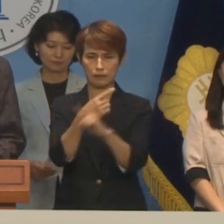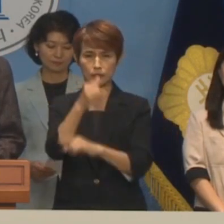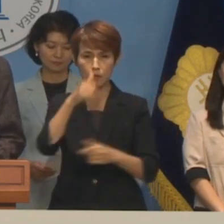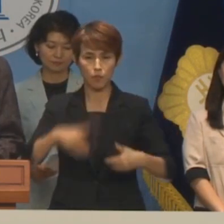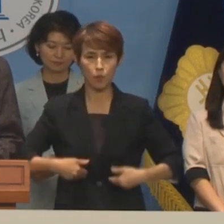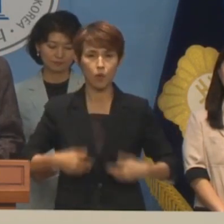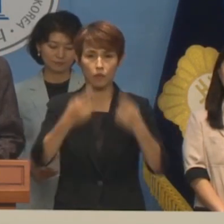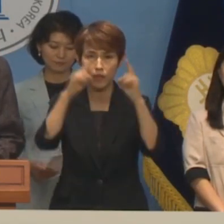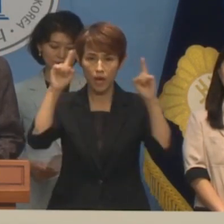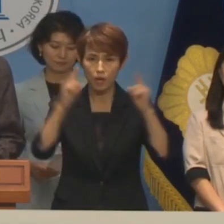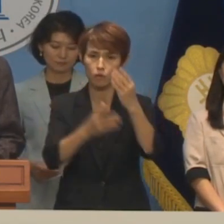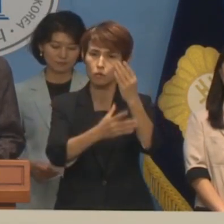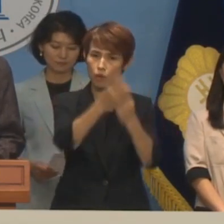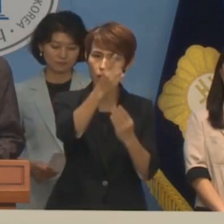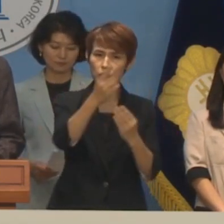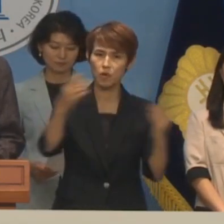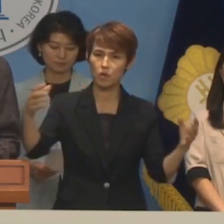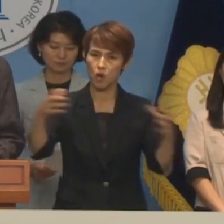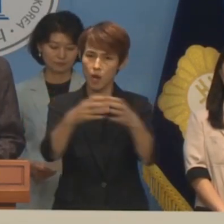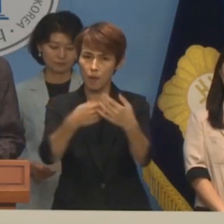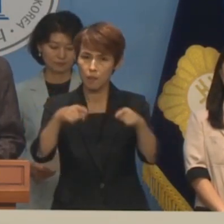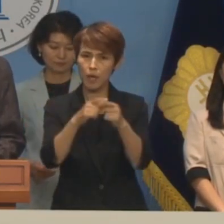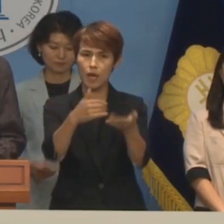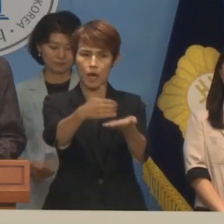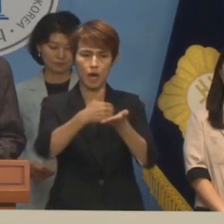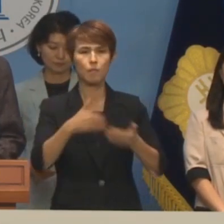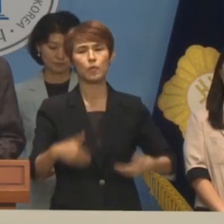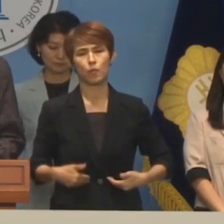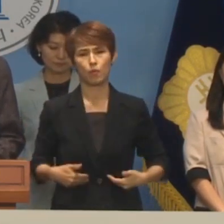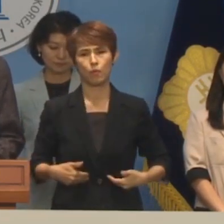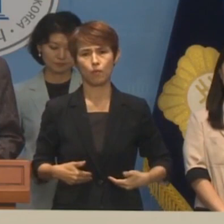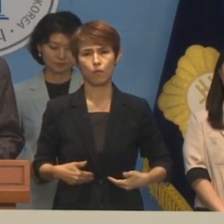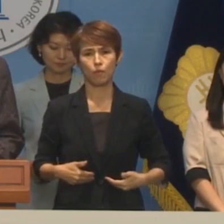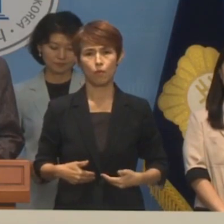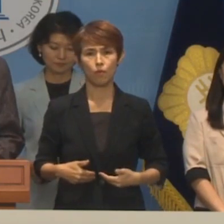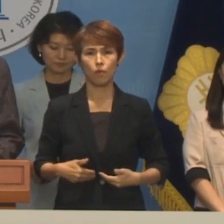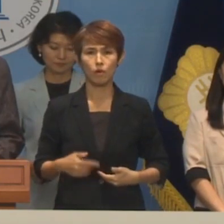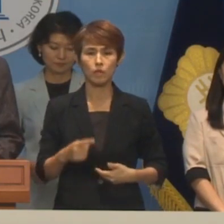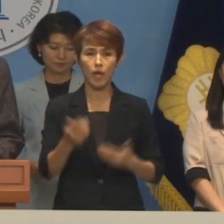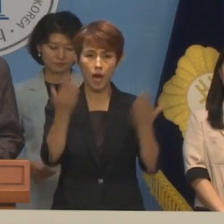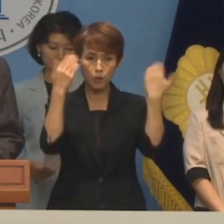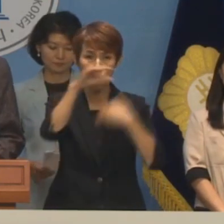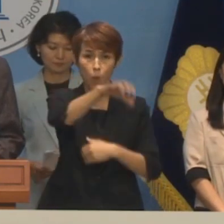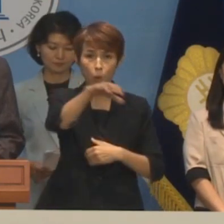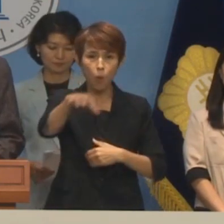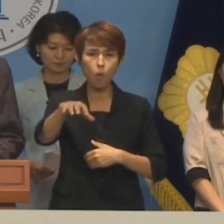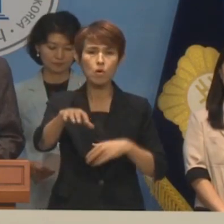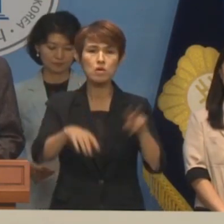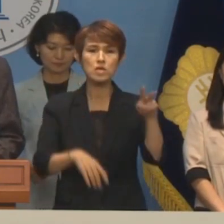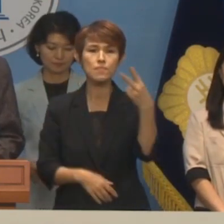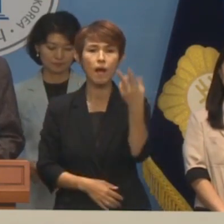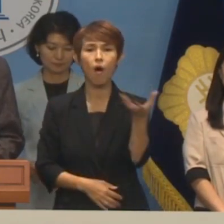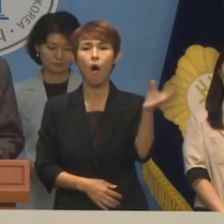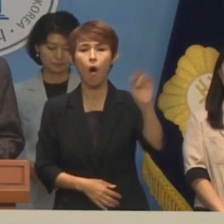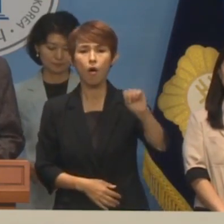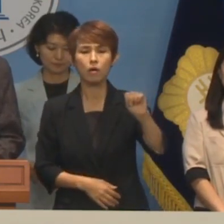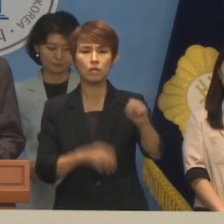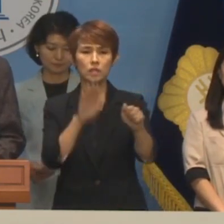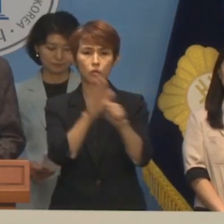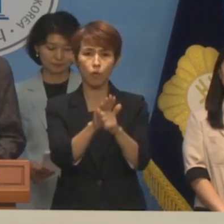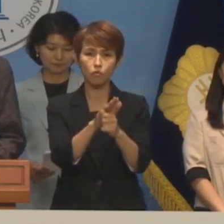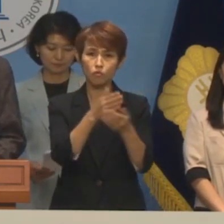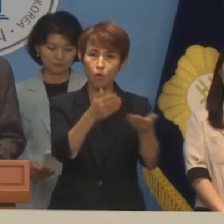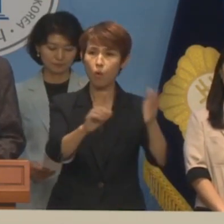대학 간 통합 또는 연합 방안을 제시해야 한다. 그러나 1개교당 연 200억 원 지원으로